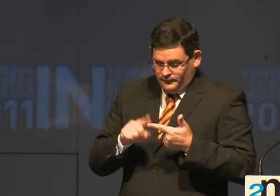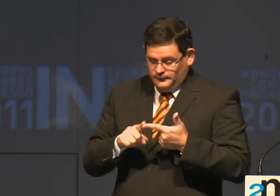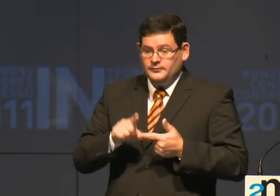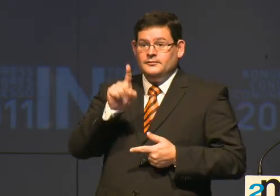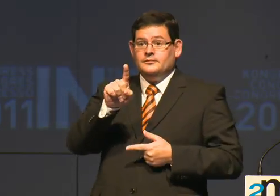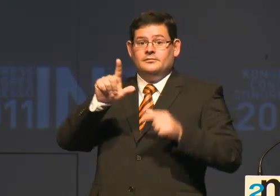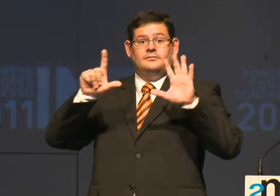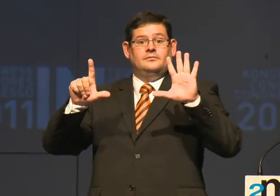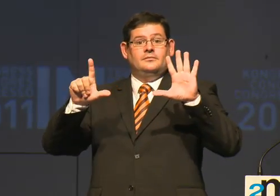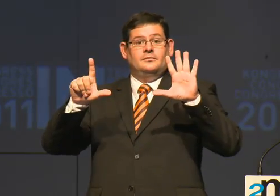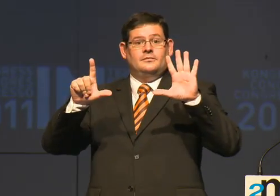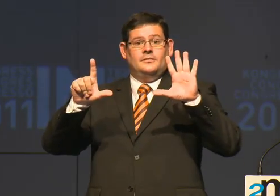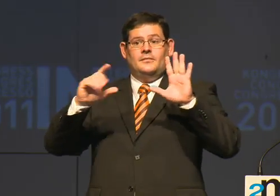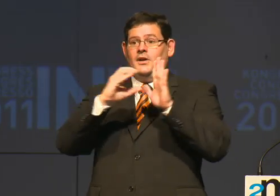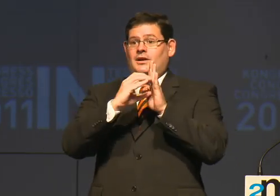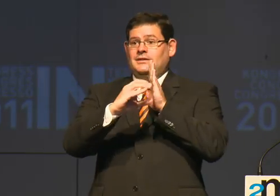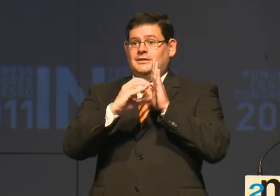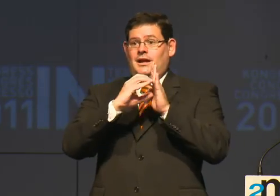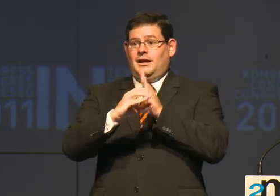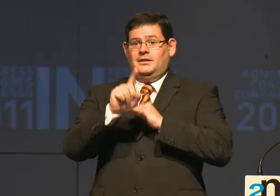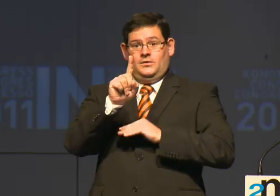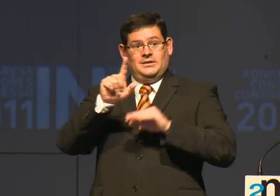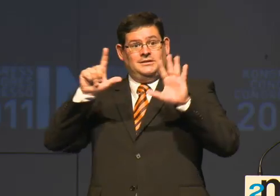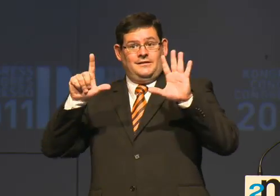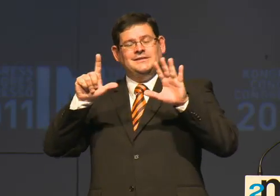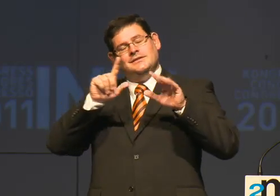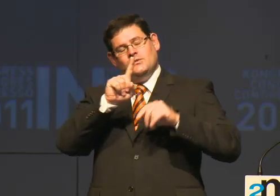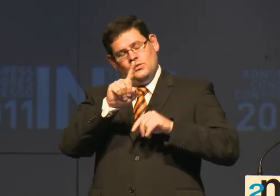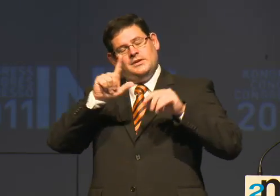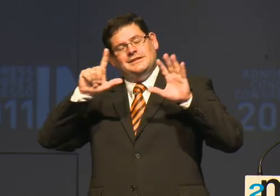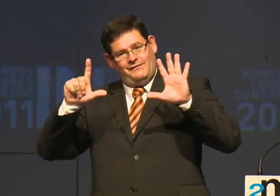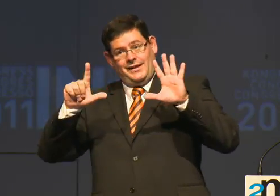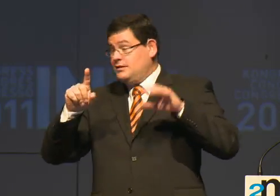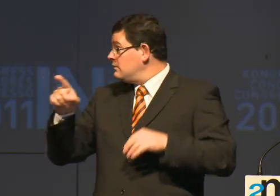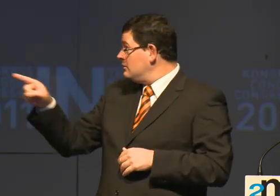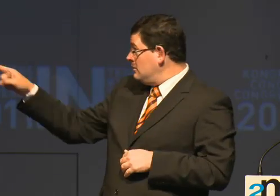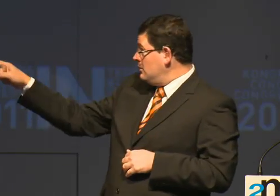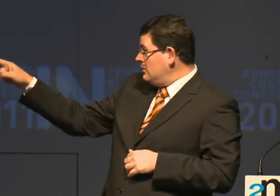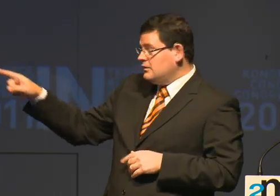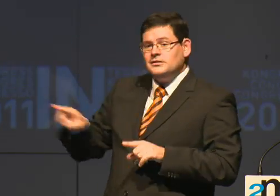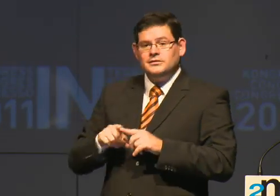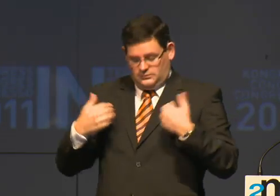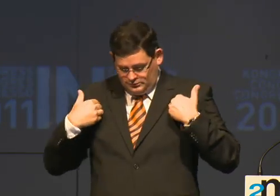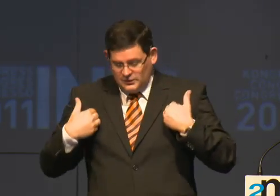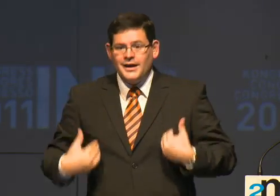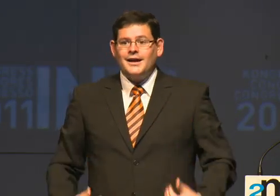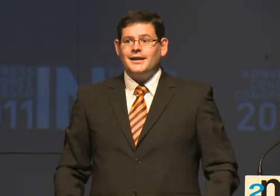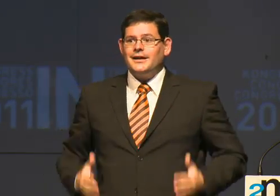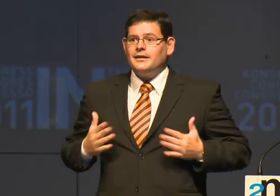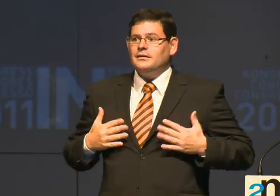Ça, c'est l'accessibilité principale. Il y a 17 articles, l'article 17.